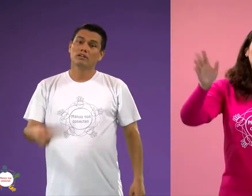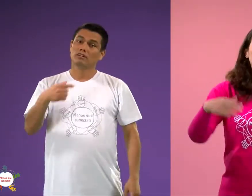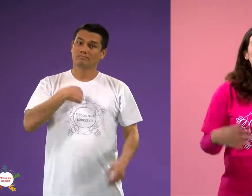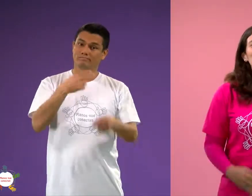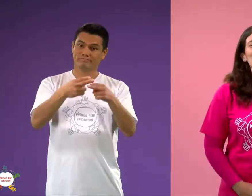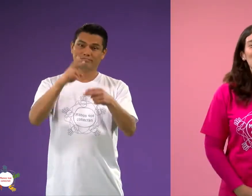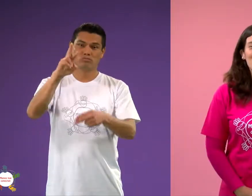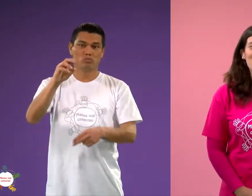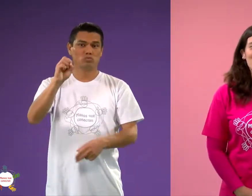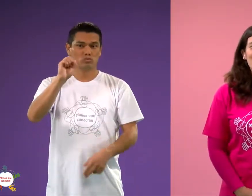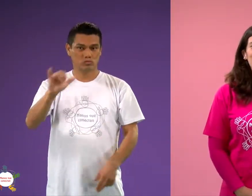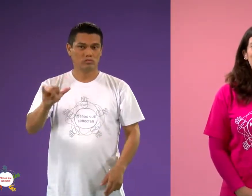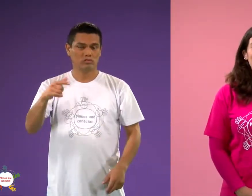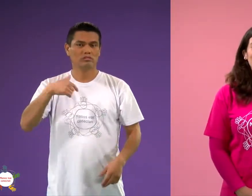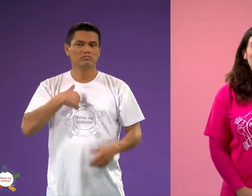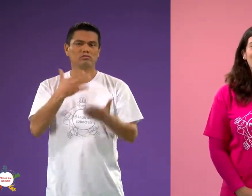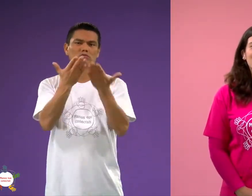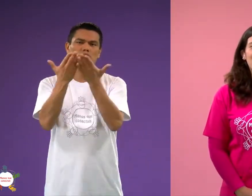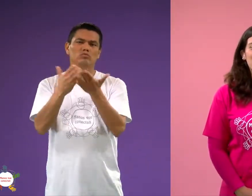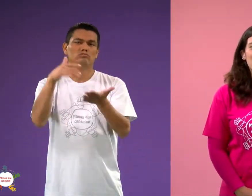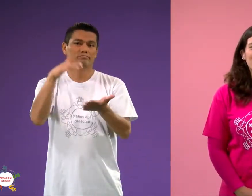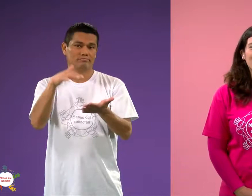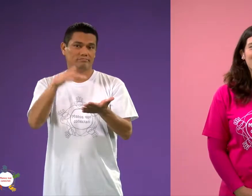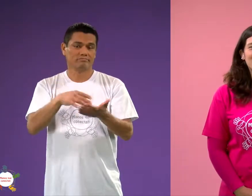Hola, yo soy Rosy, estudiante de ingeniería informática.